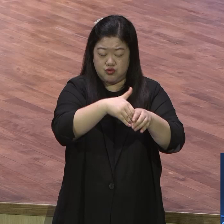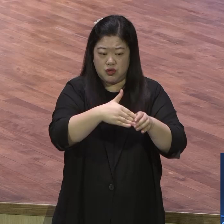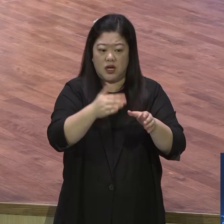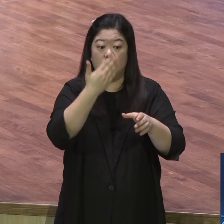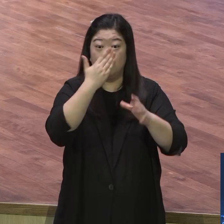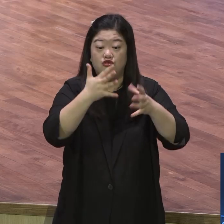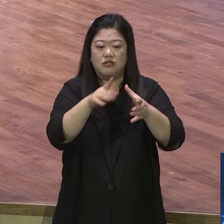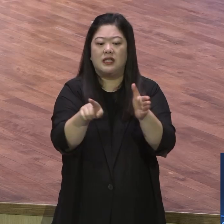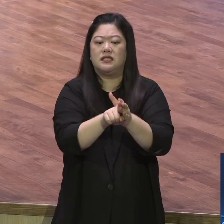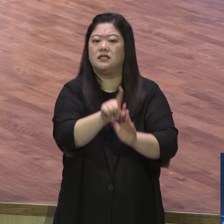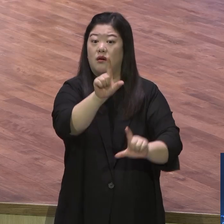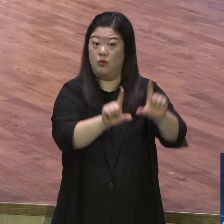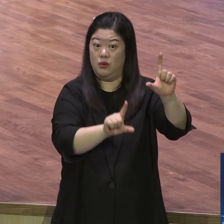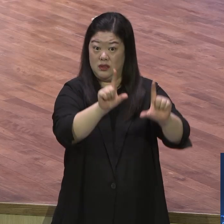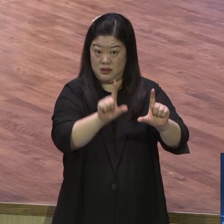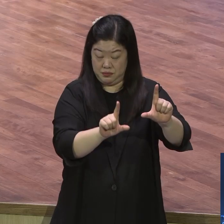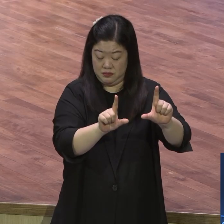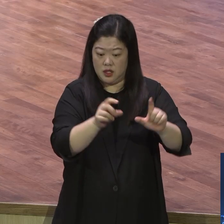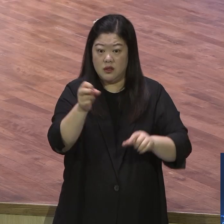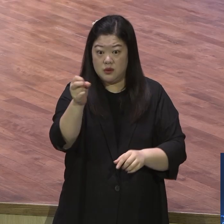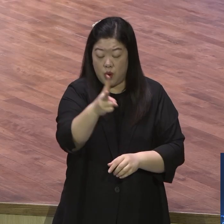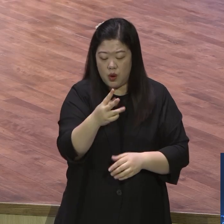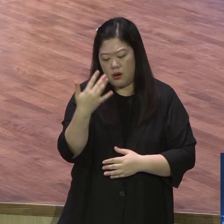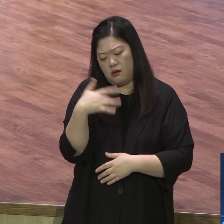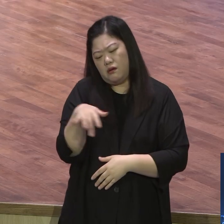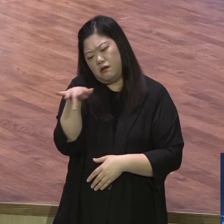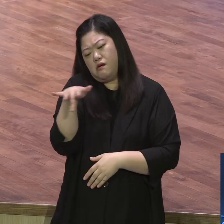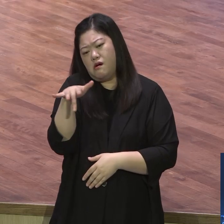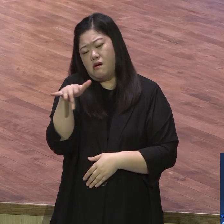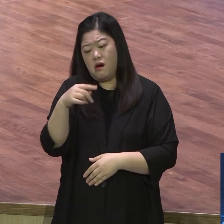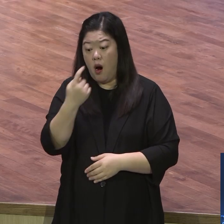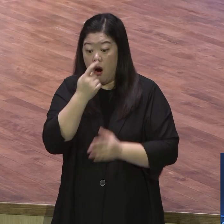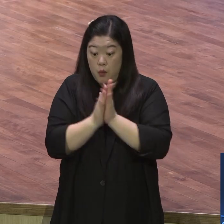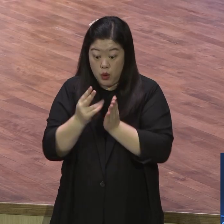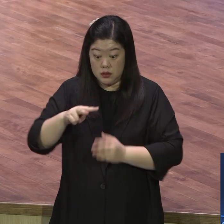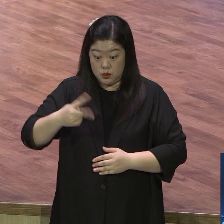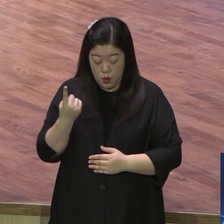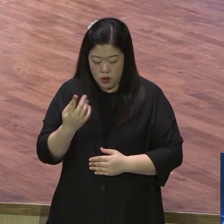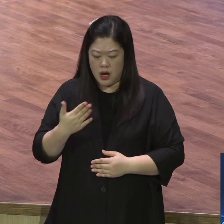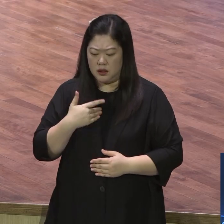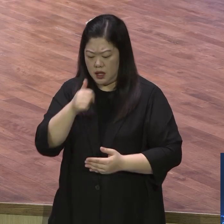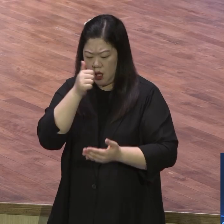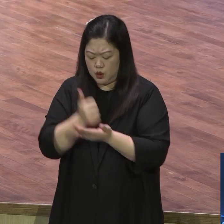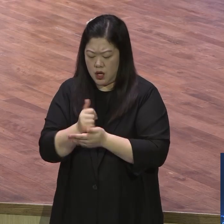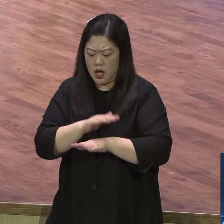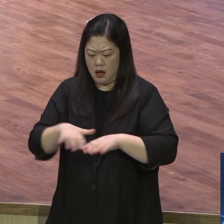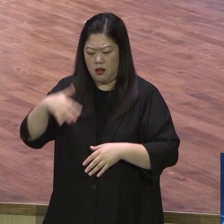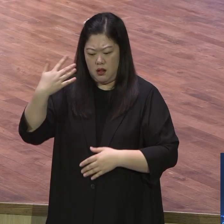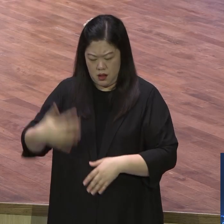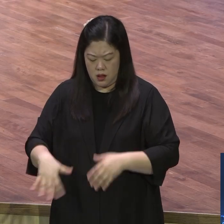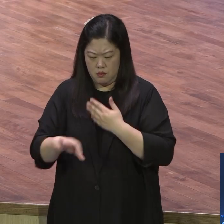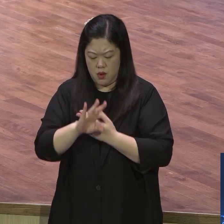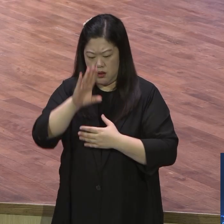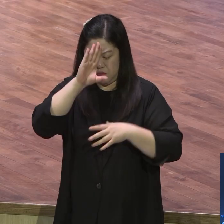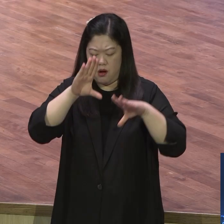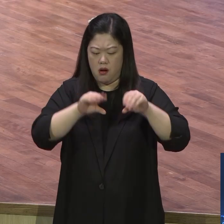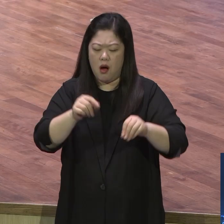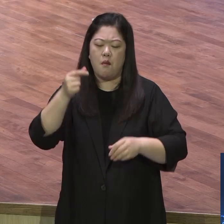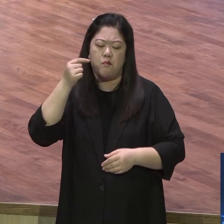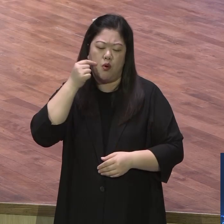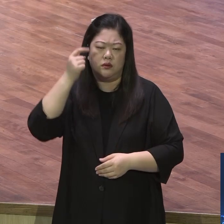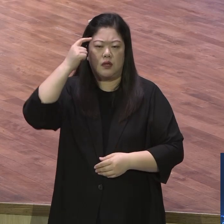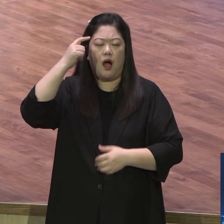정풍병자 자신도 죄의 용서받기 전에는 자기 병이 날 수 없다고 생각하기 때문에